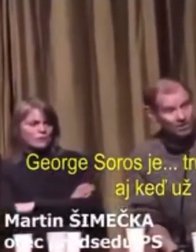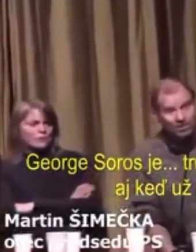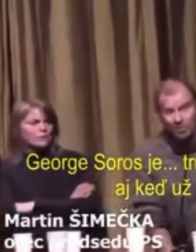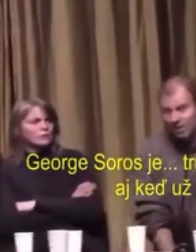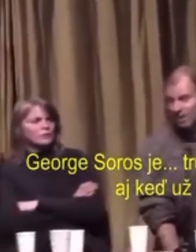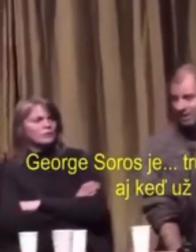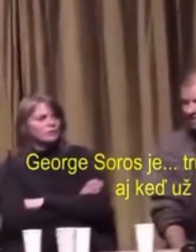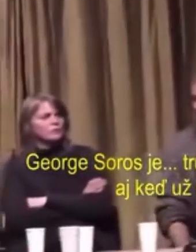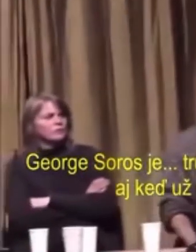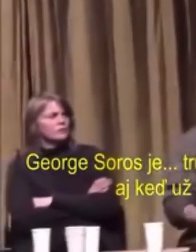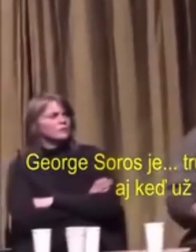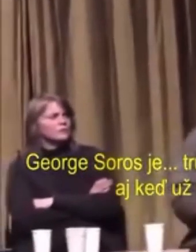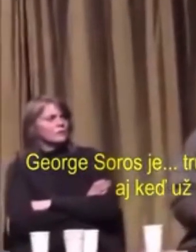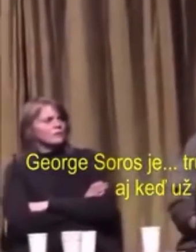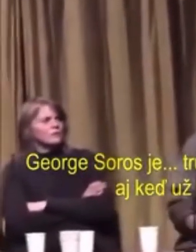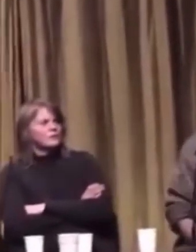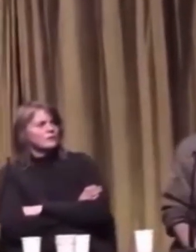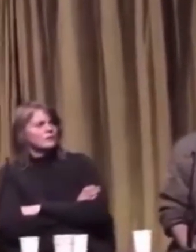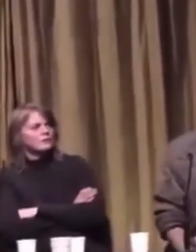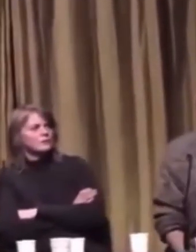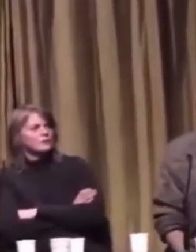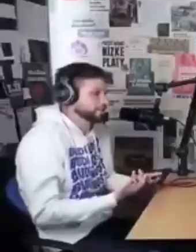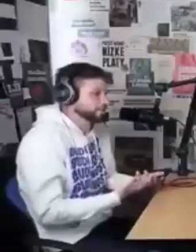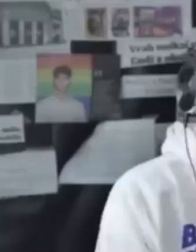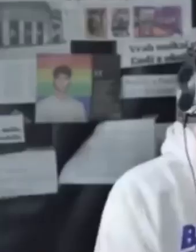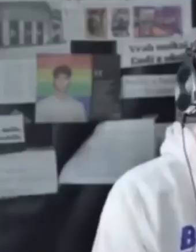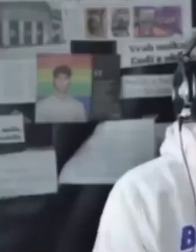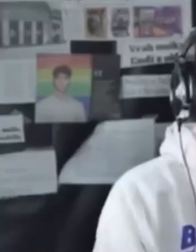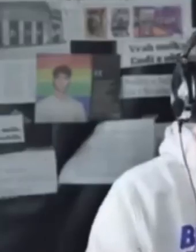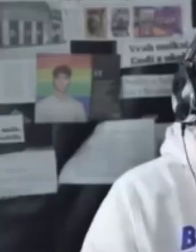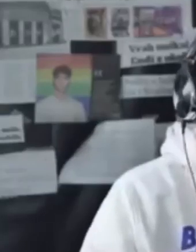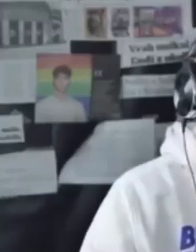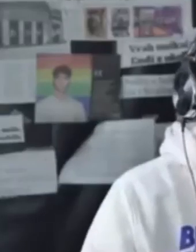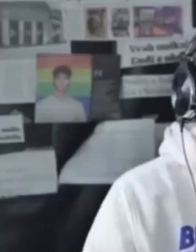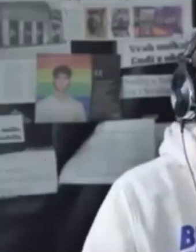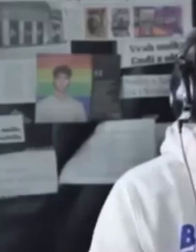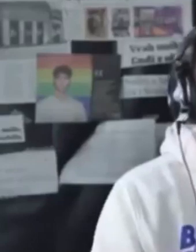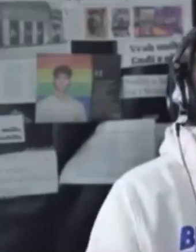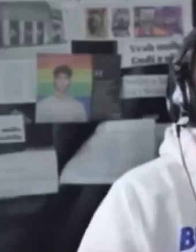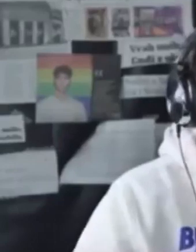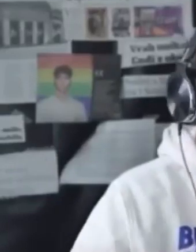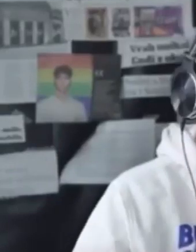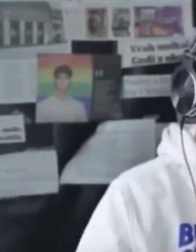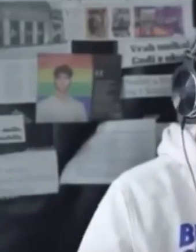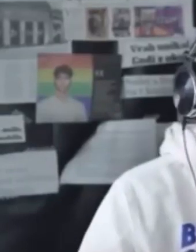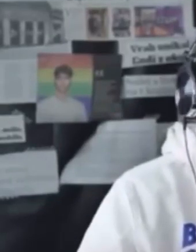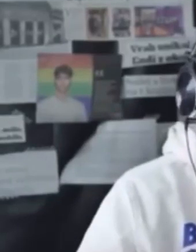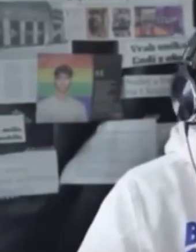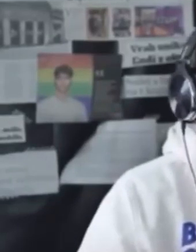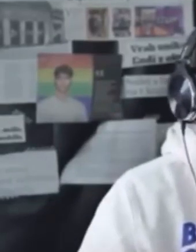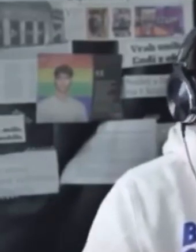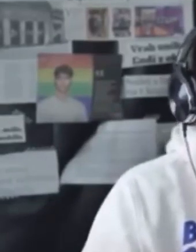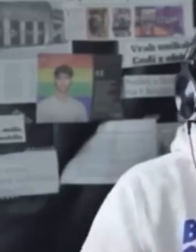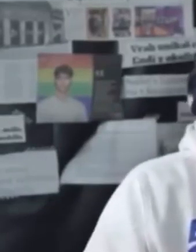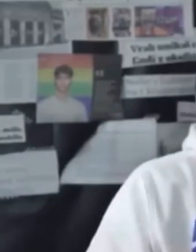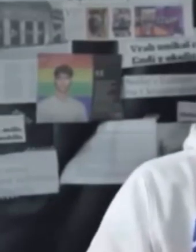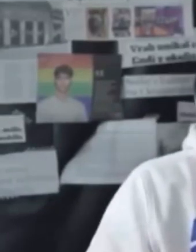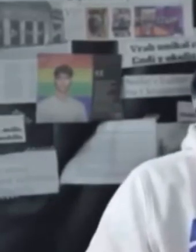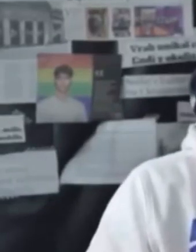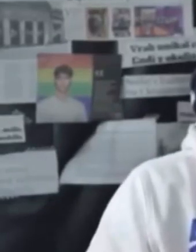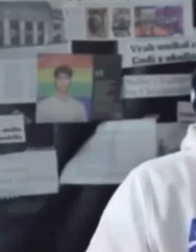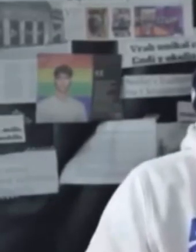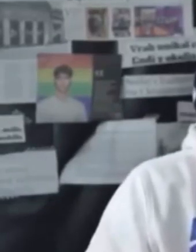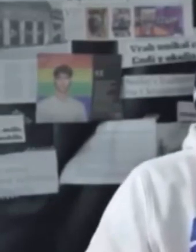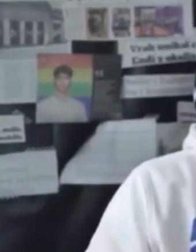dúfam si povedať, že môj priateľ, aj keď už sme sa dlho nevideli. Keď niekto verí, že slovenskú politiku ovláda 90-ročný pán